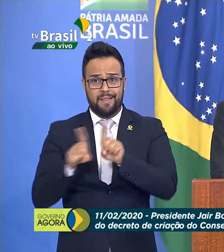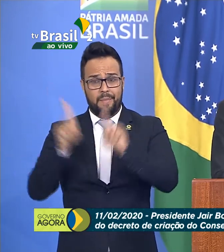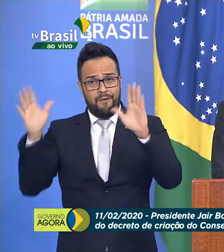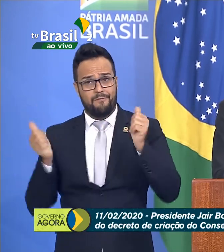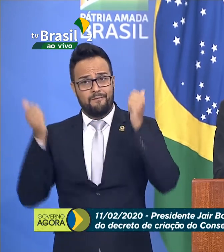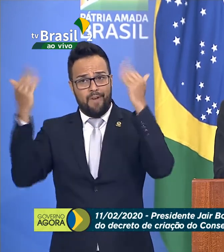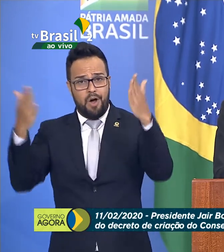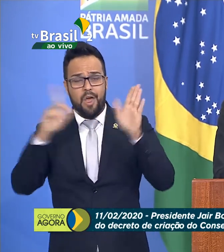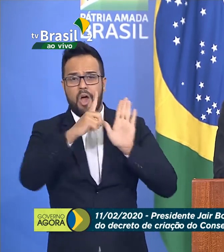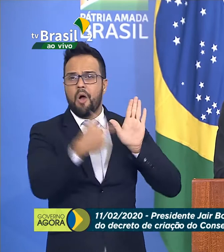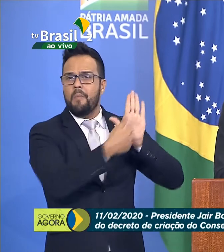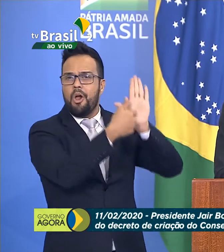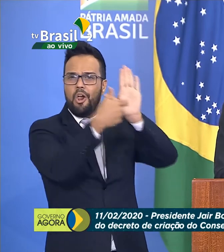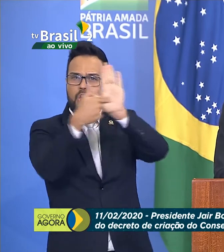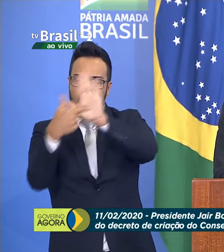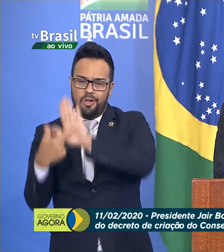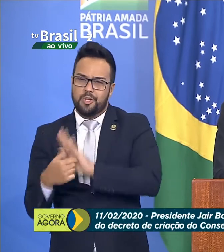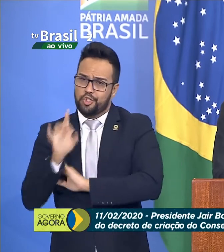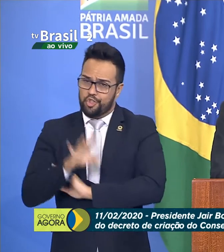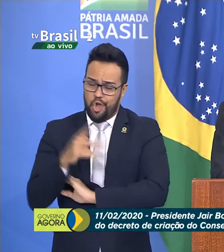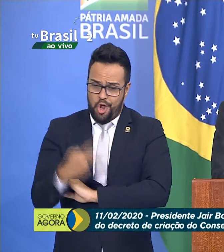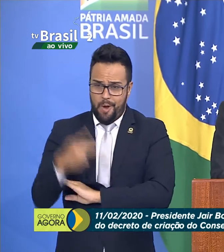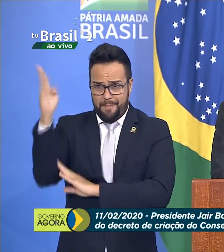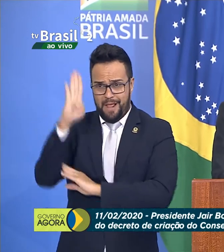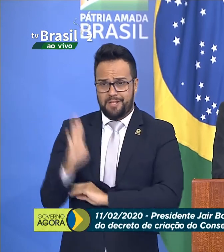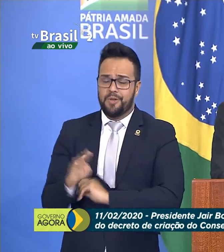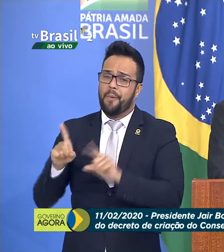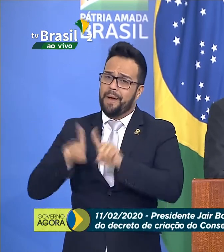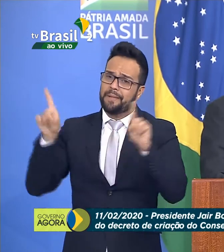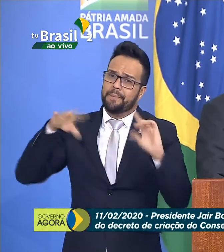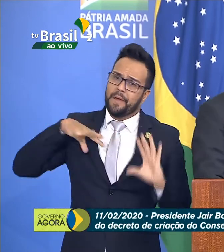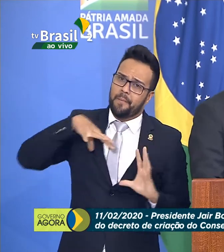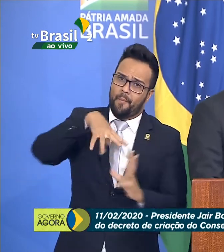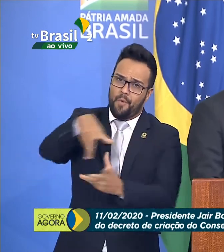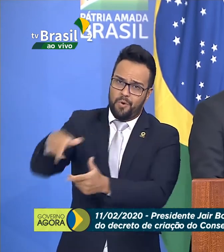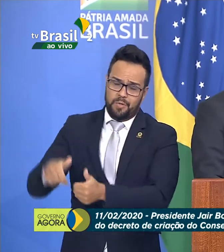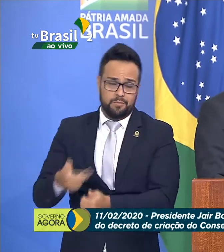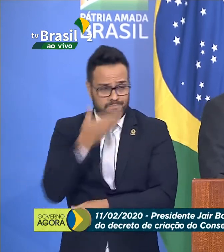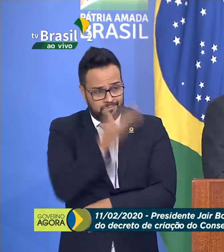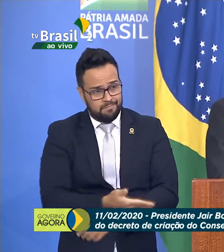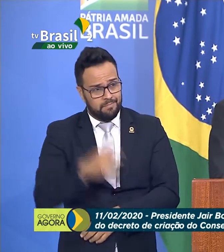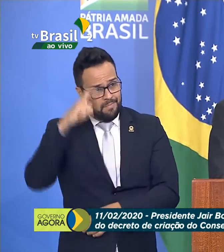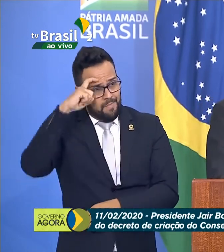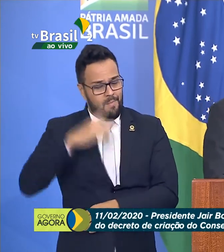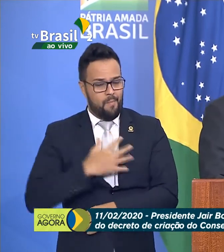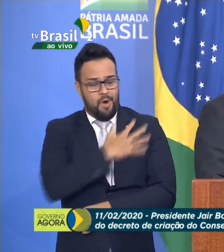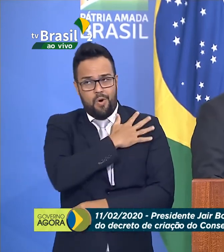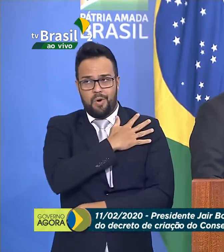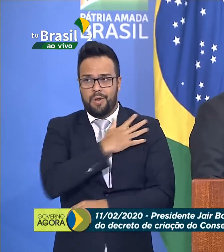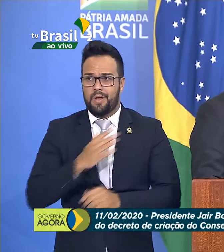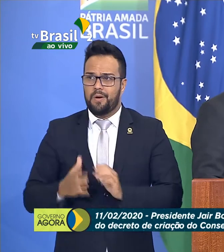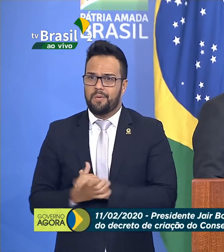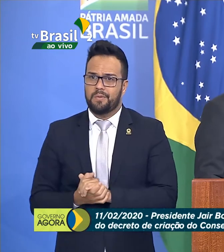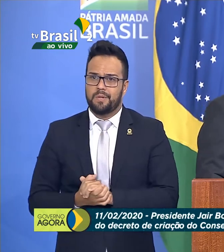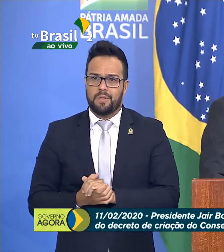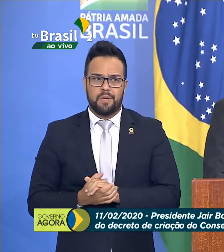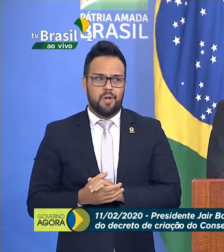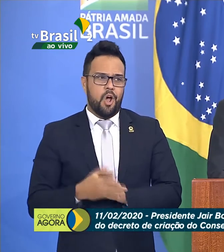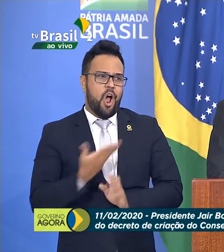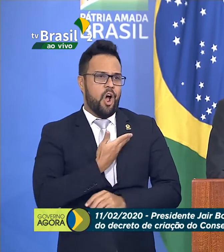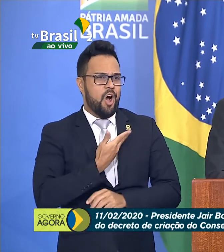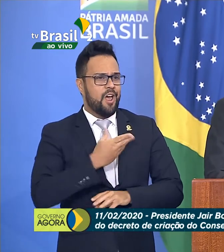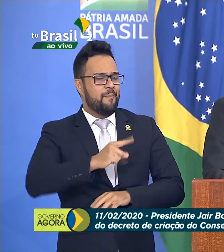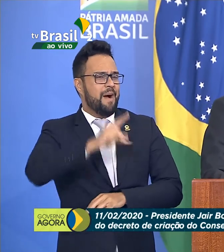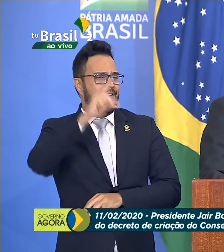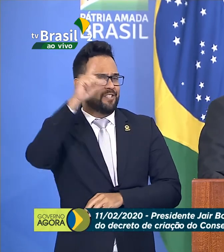pedaço de terra mais rico, não só do Brasil, bem como do mundo. Então, prezado general Mourão, meu colega mais antigo de